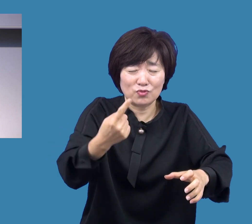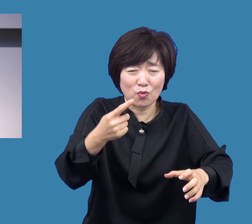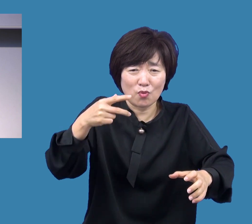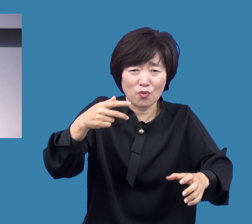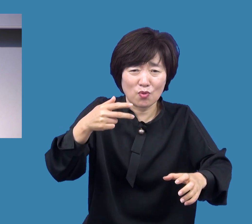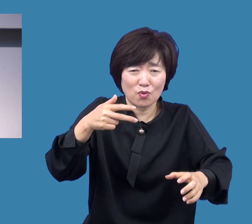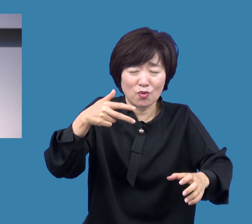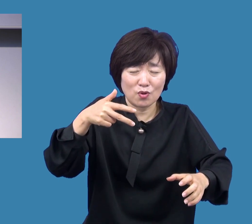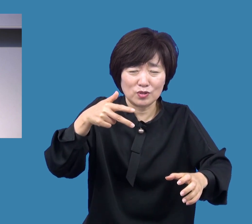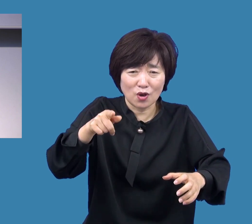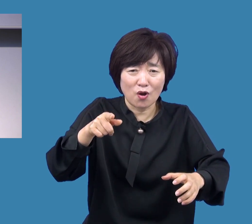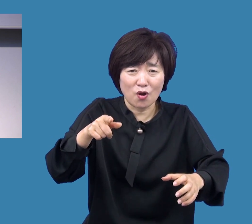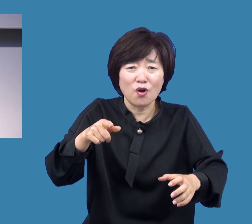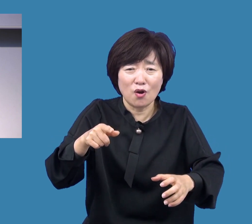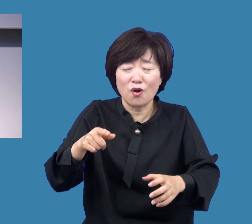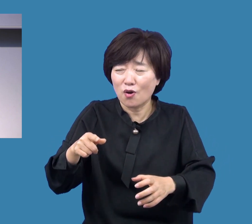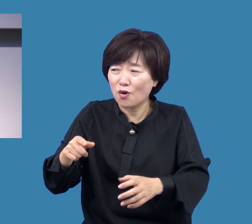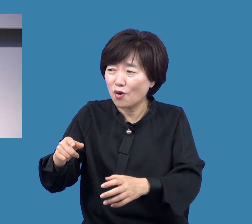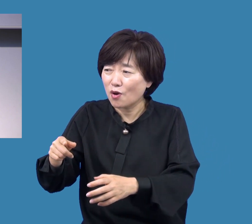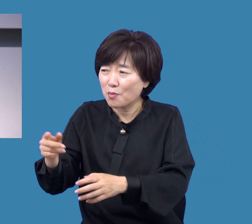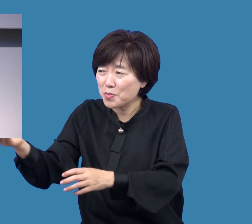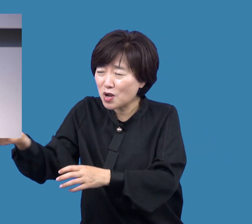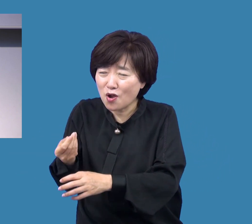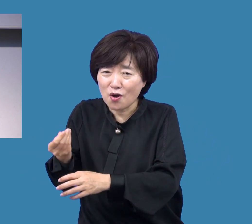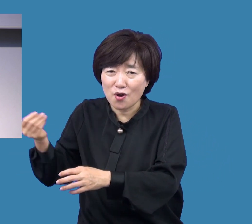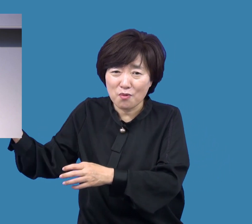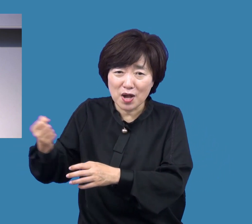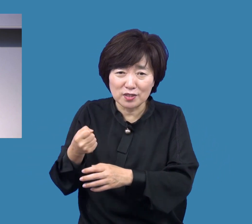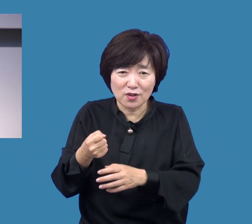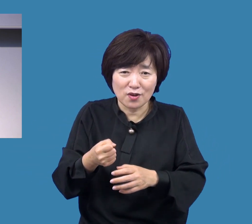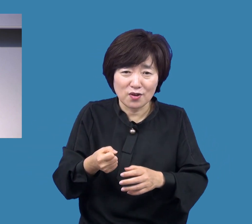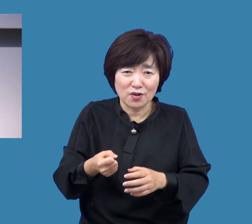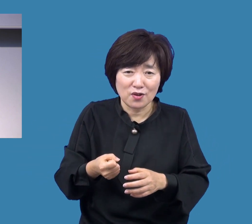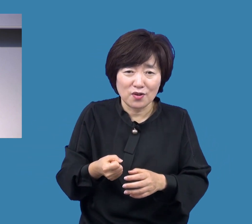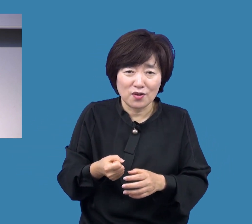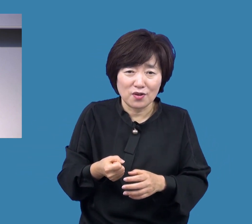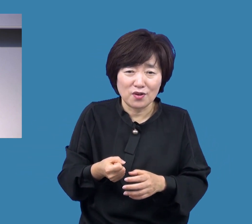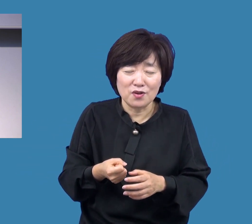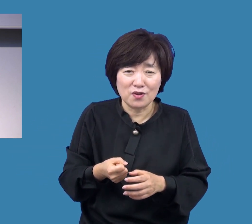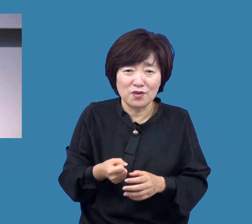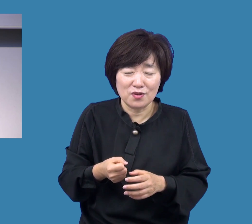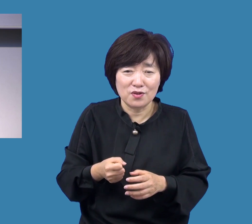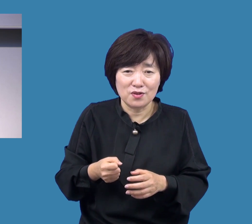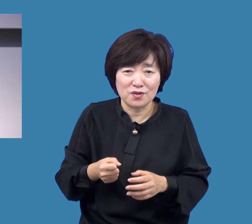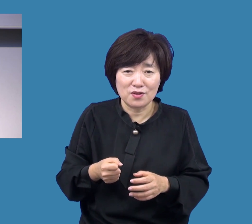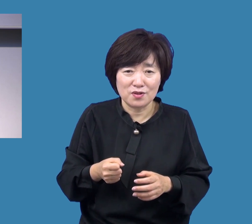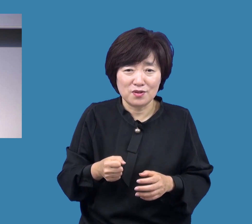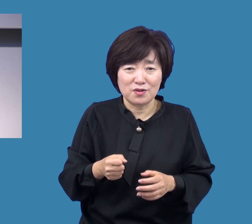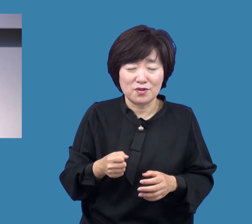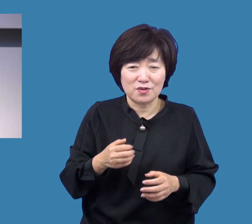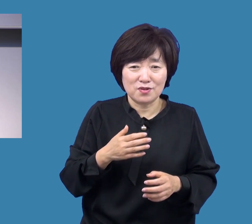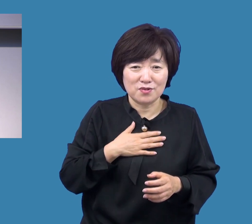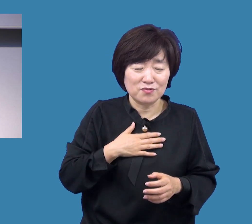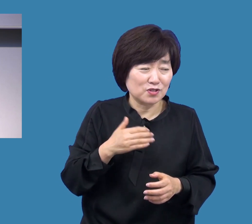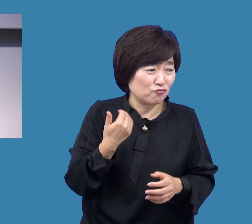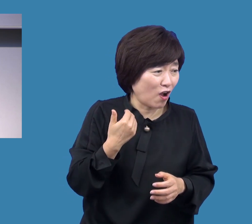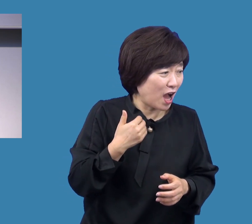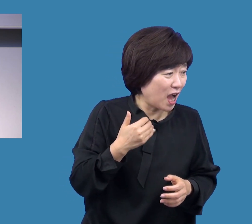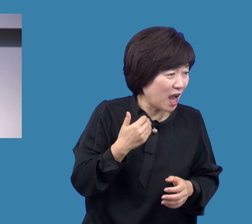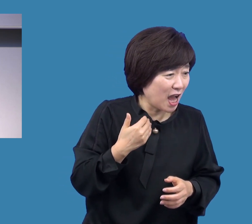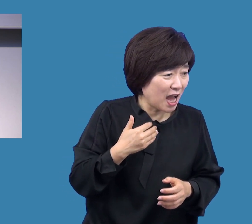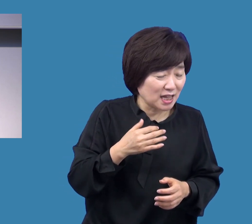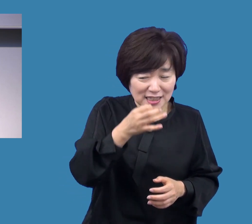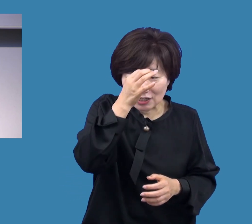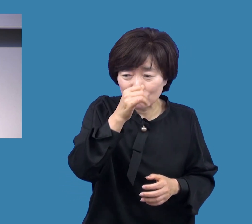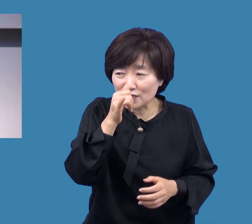이거를 어떻게 하냐 그랬더니 하면 다 된대. 그래가지고 그것도 뭐 사람이 온 건 아니고 불도저만 왔어요. 그래서 우리 중에 누군가가 그냥 재주